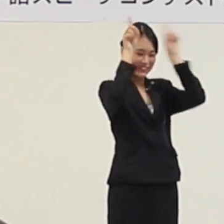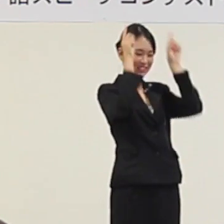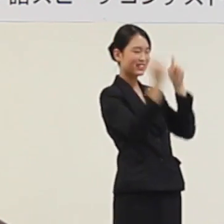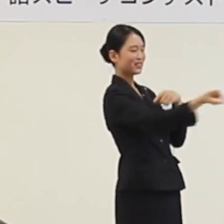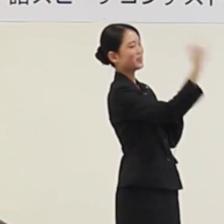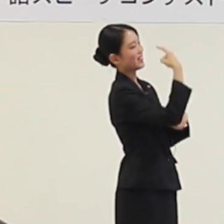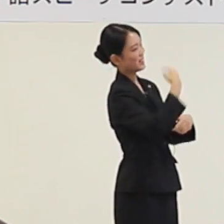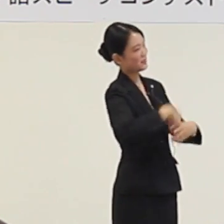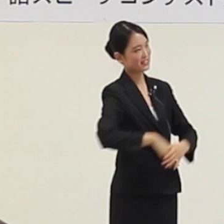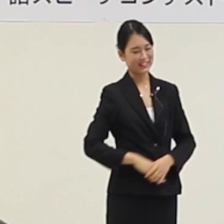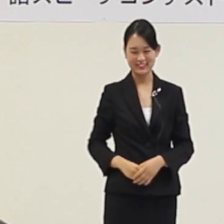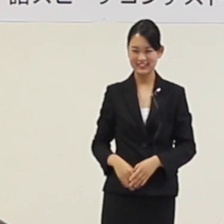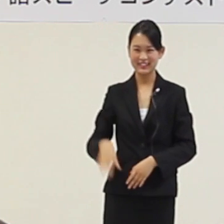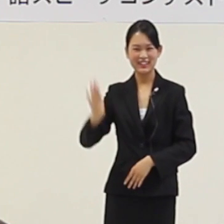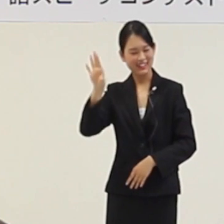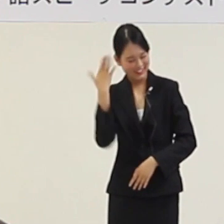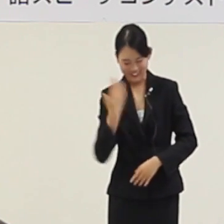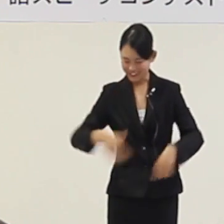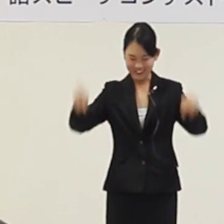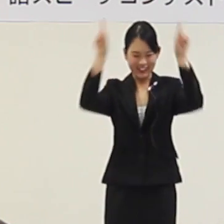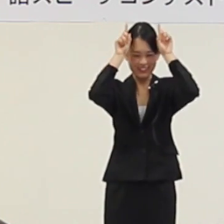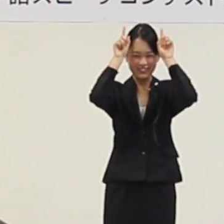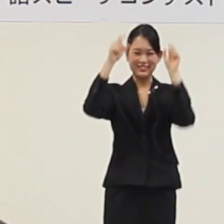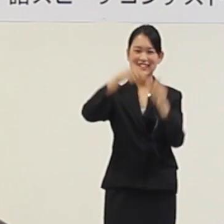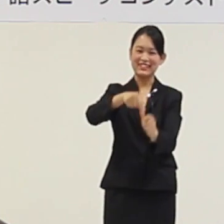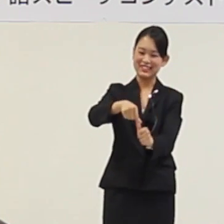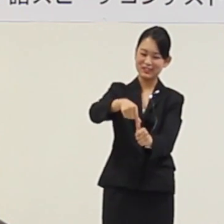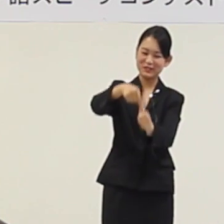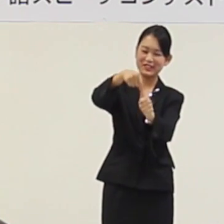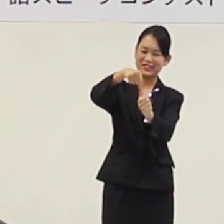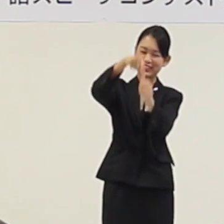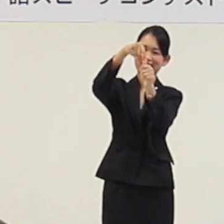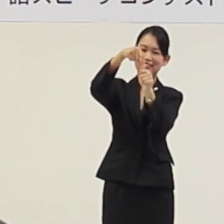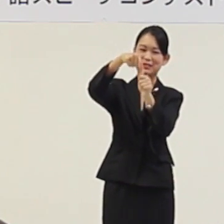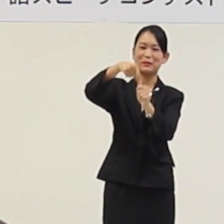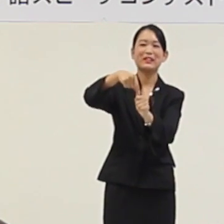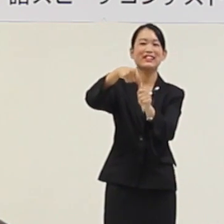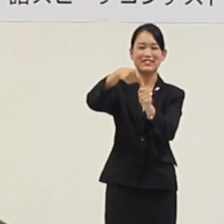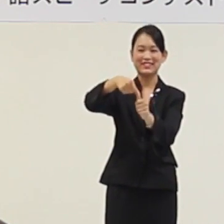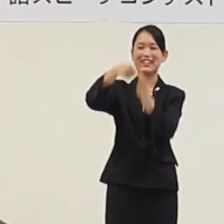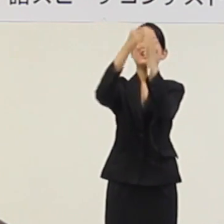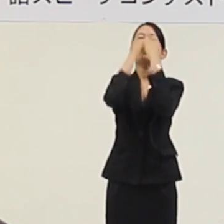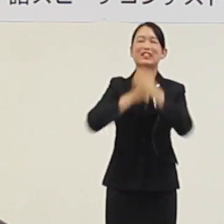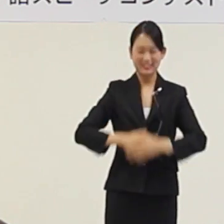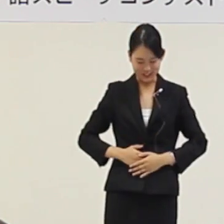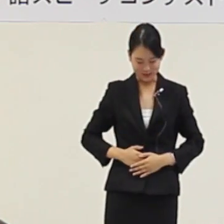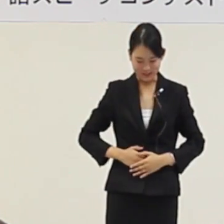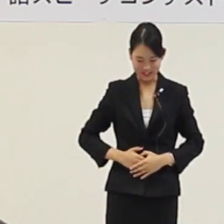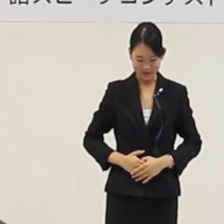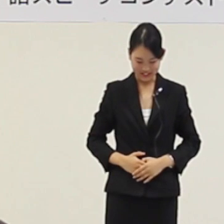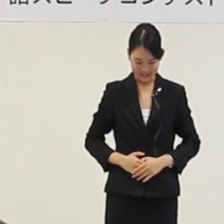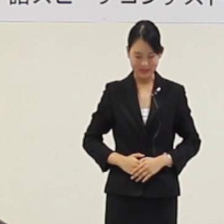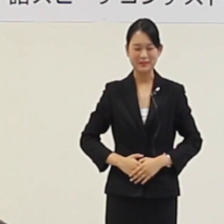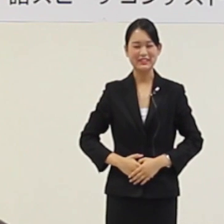鬼に飛びかかりました。ところが鬼は一寸法師をひょいっとつまみ上げると、ふくりと丸飲みしてしまいました